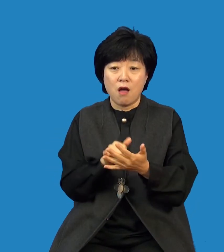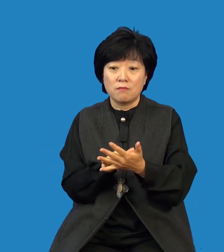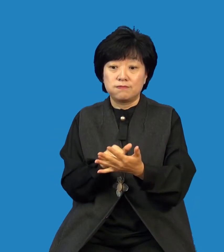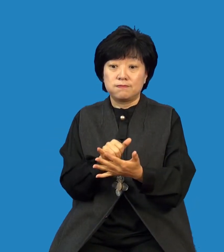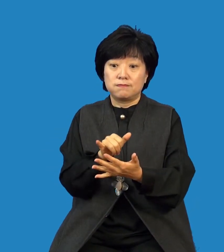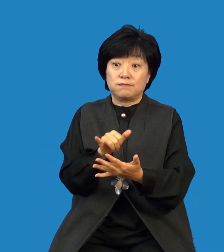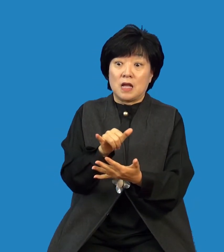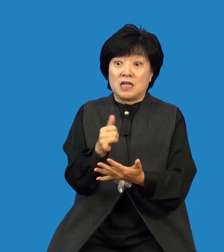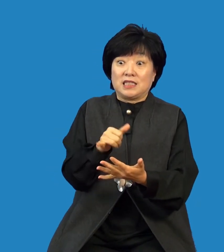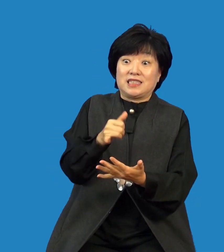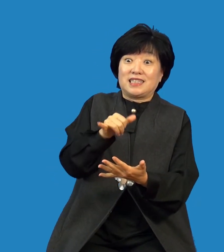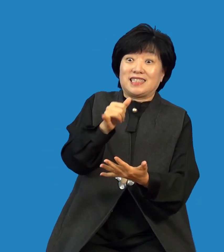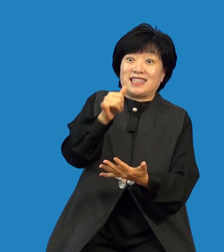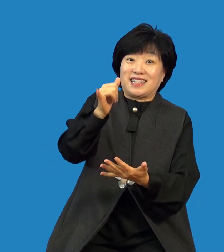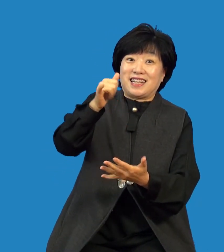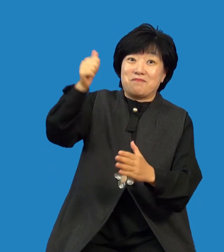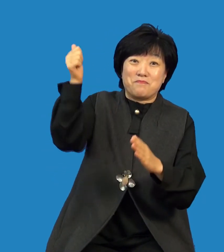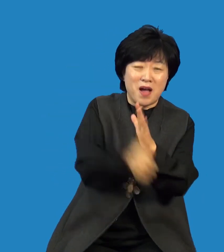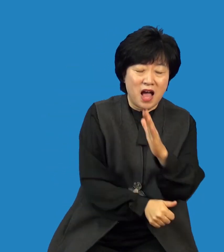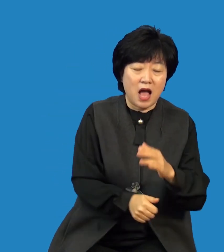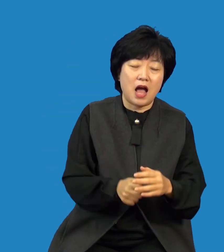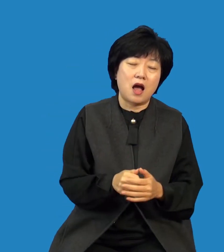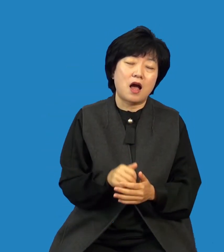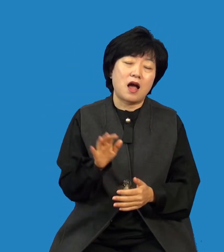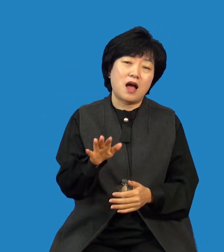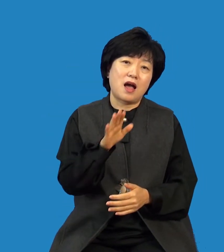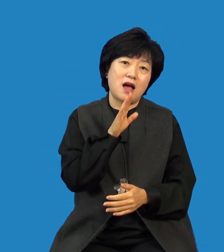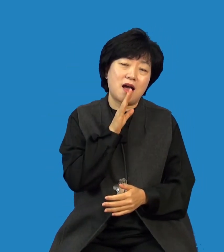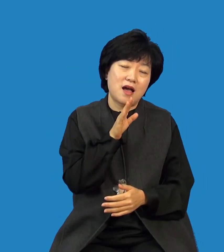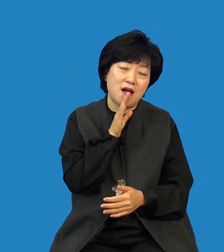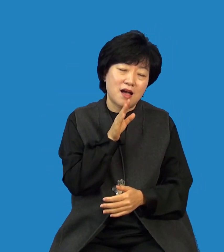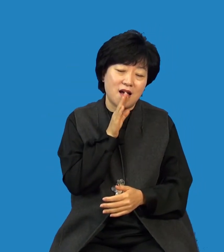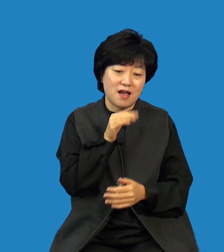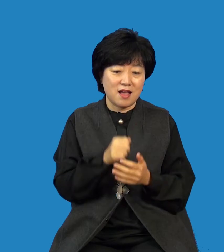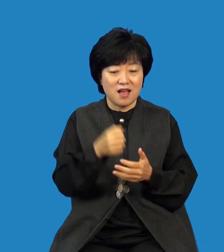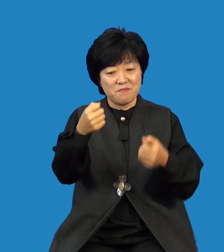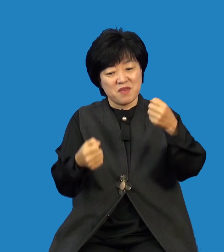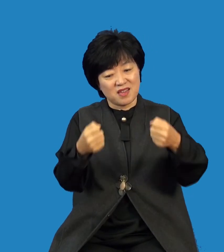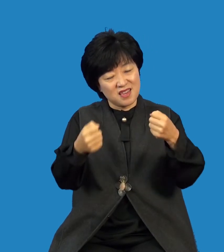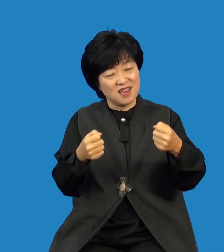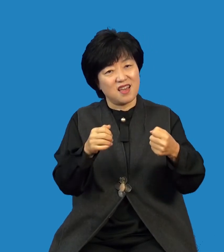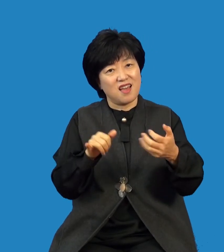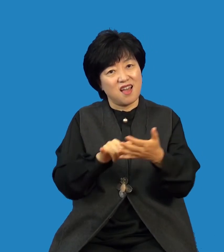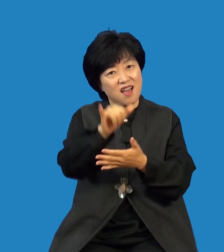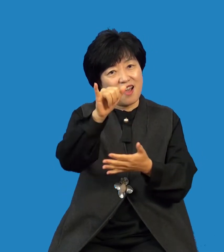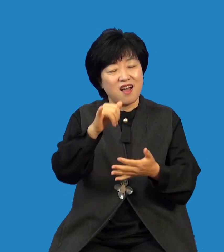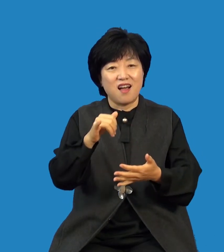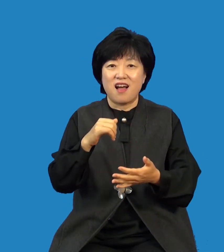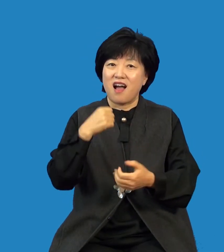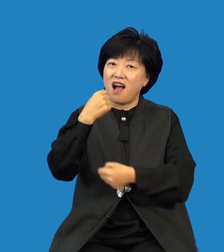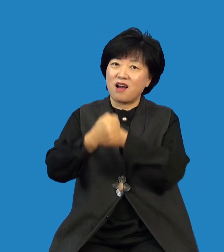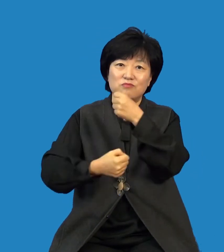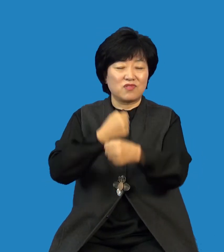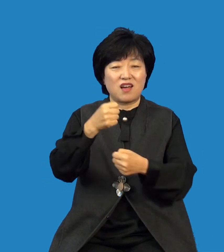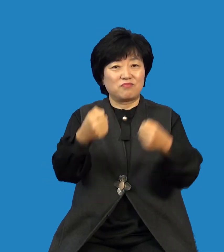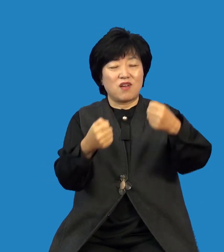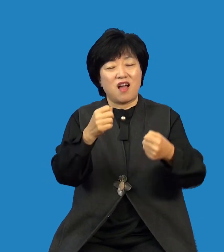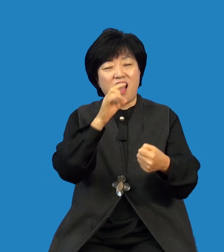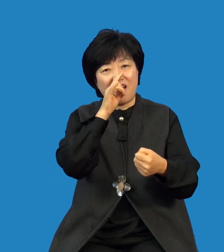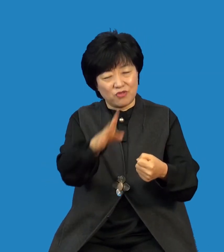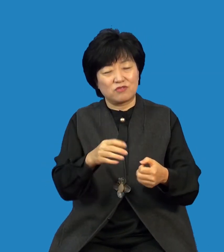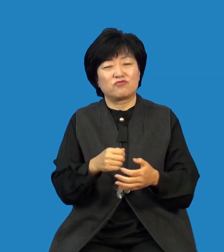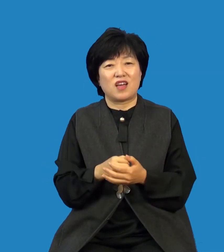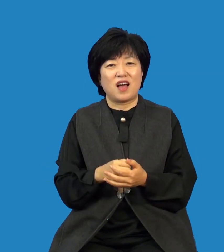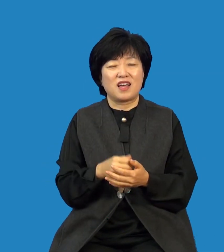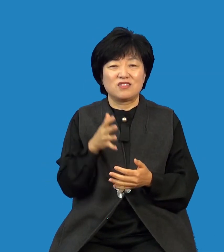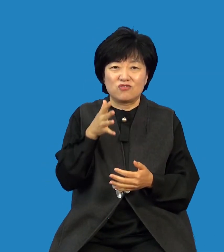제가 이 비행기라고 하는 거는 전문 교육을 받지 않으면 아무나 조종관을 잡는다고 날아가는 게 아니구나 그런 거를 너무. 그래서 저는 처음에 기대하기를 어떤 걸